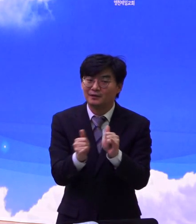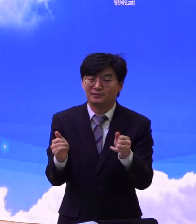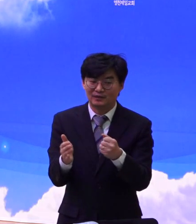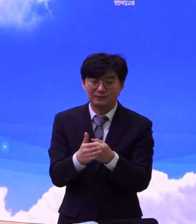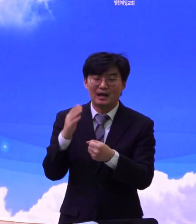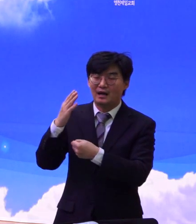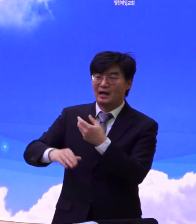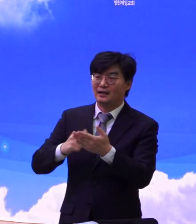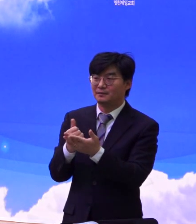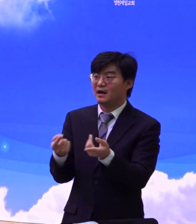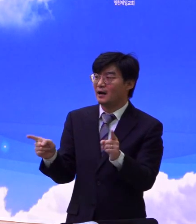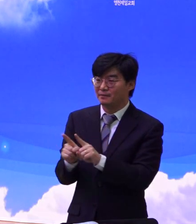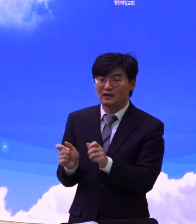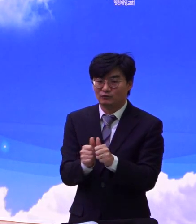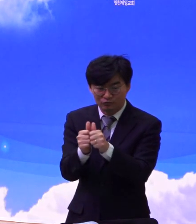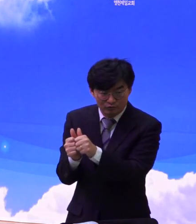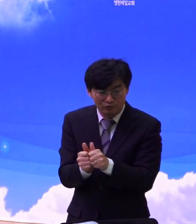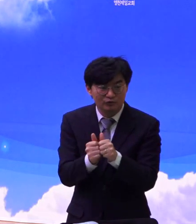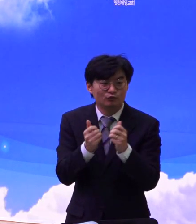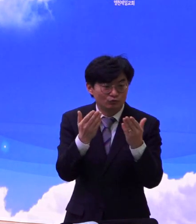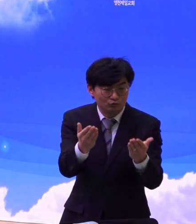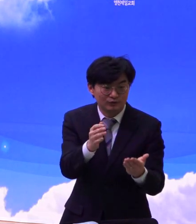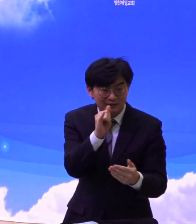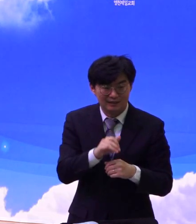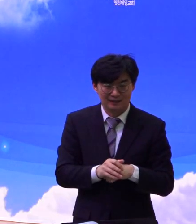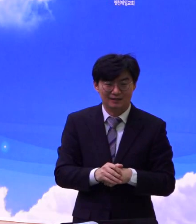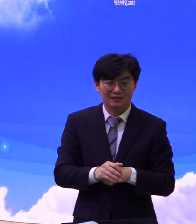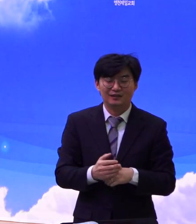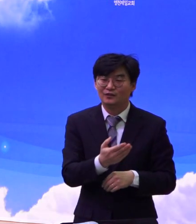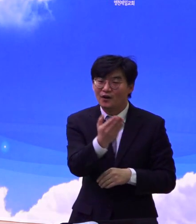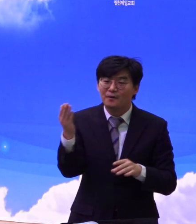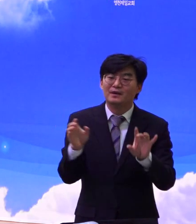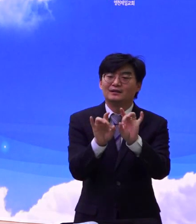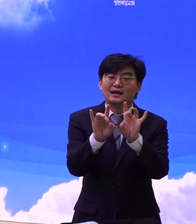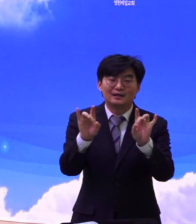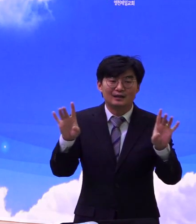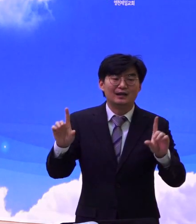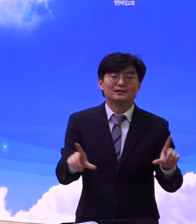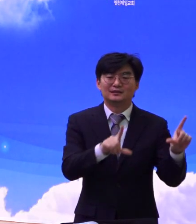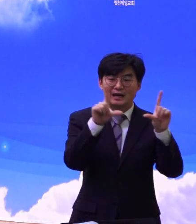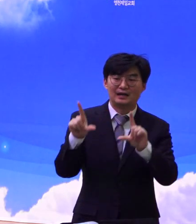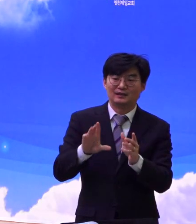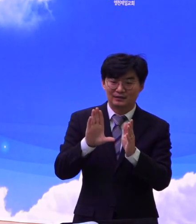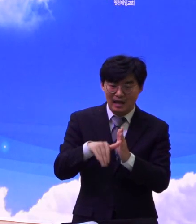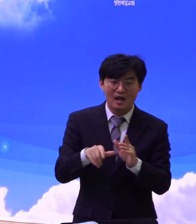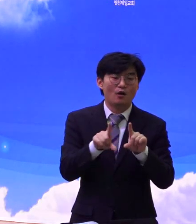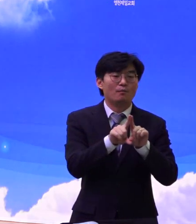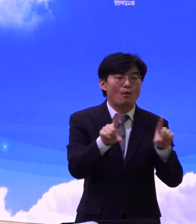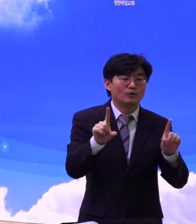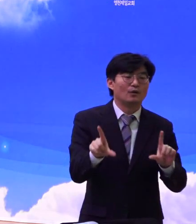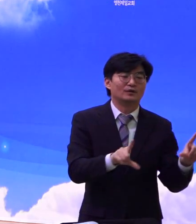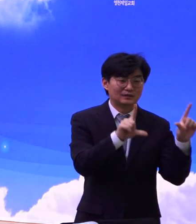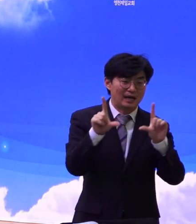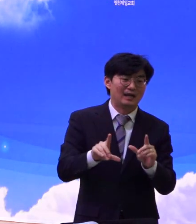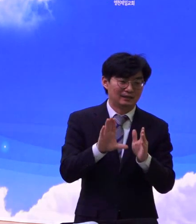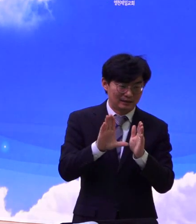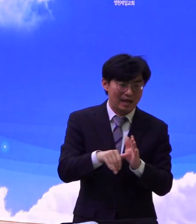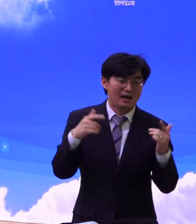오늘 예배하시고 여러분의 삶의 현장, 가정과 직장으로 또 이웃들 가운데로 나갈 때 가슴을